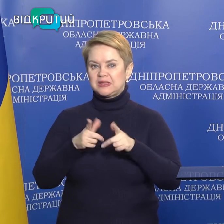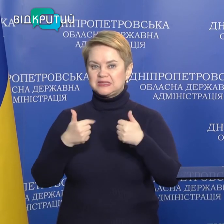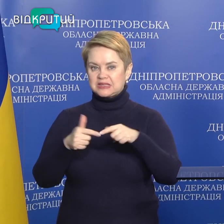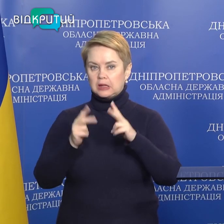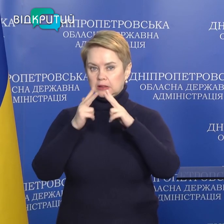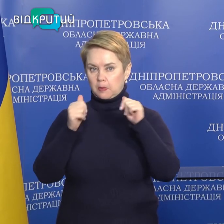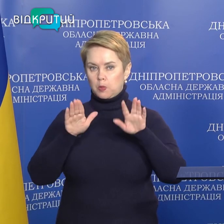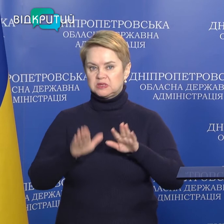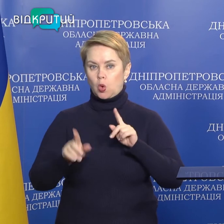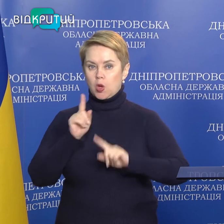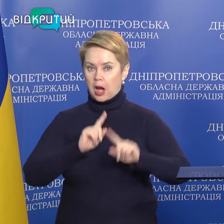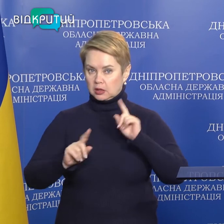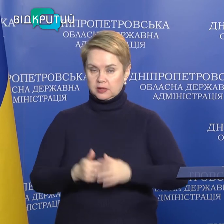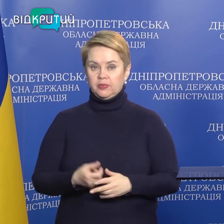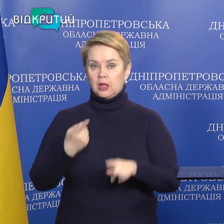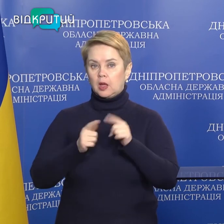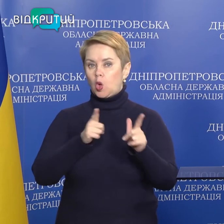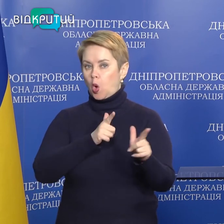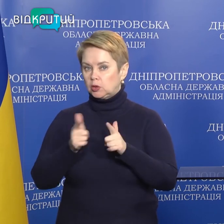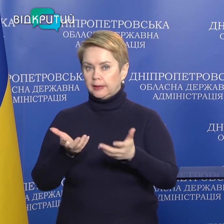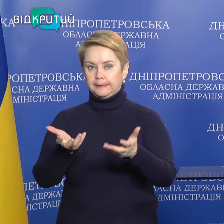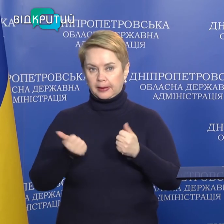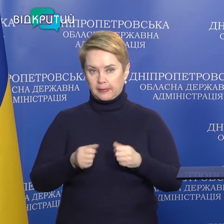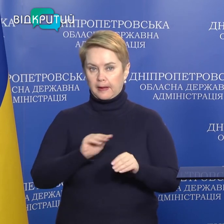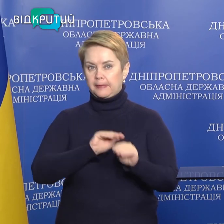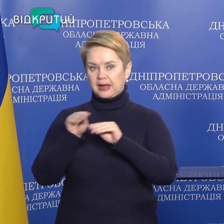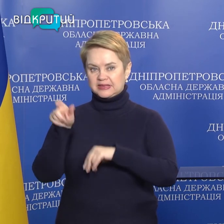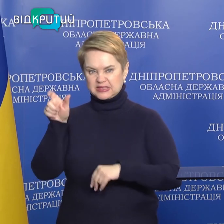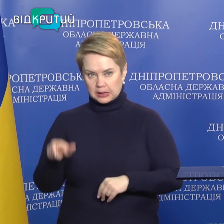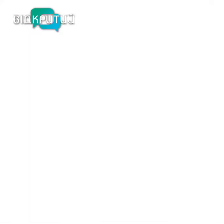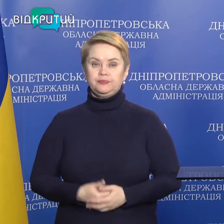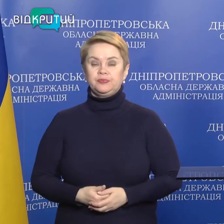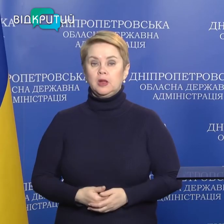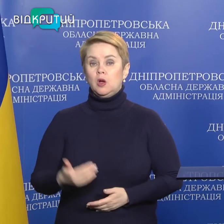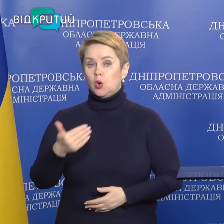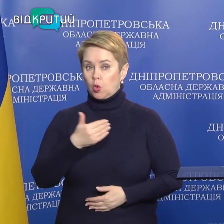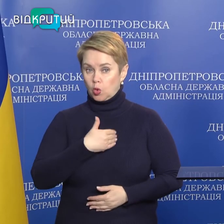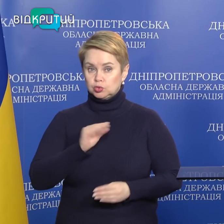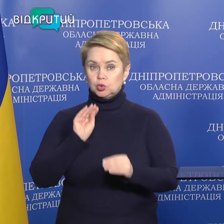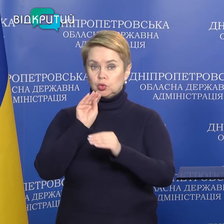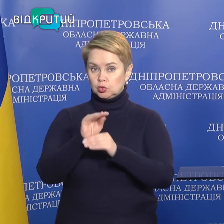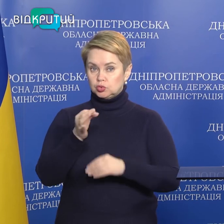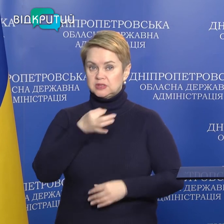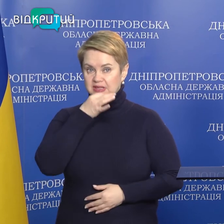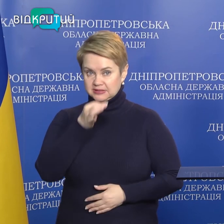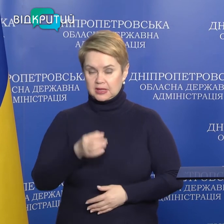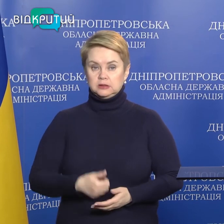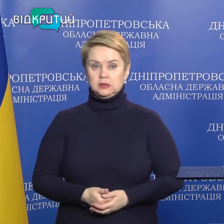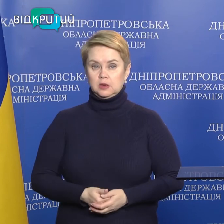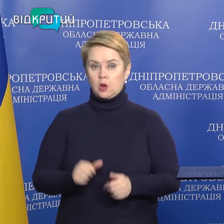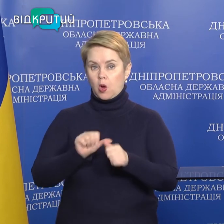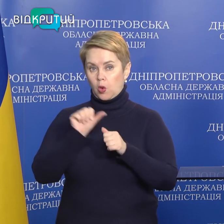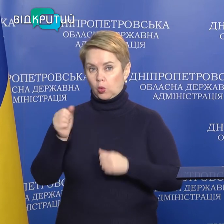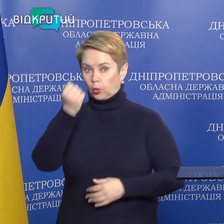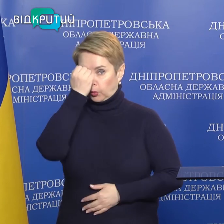заклади Дніпровської міської ради, які готові приймати переселенців на роботу. Хочу додатково ще сказати